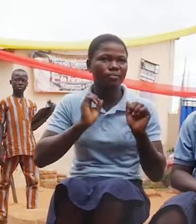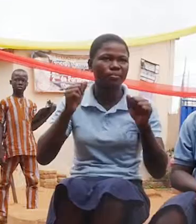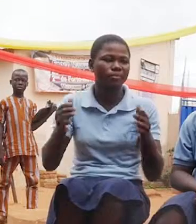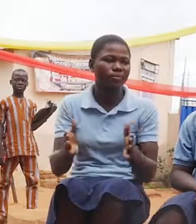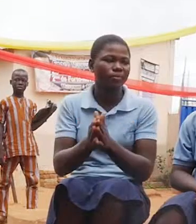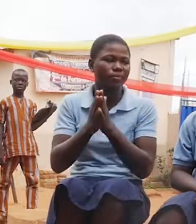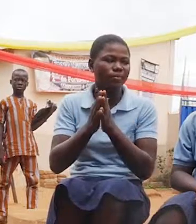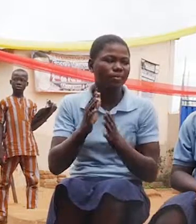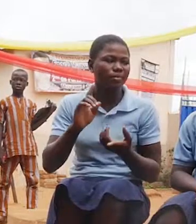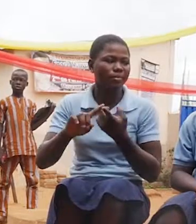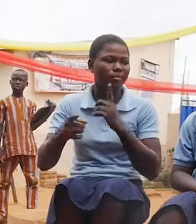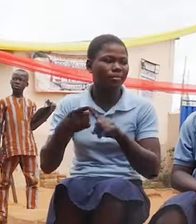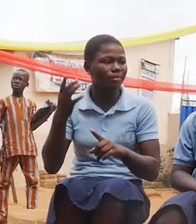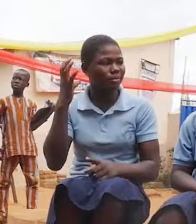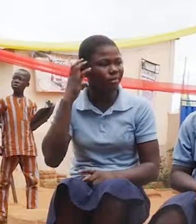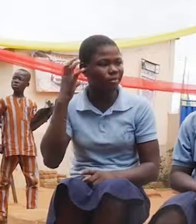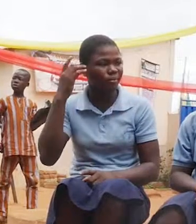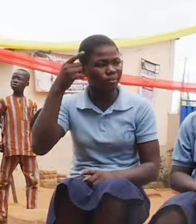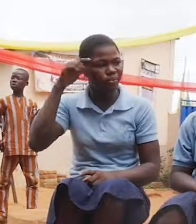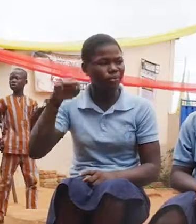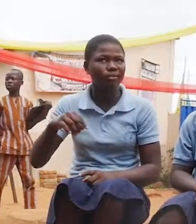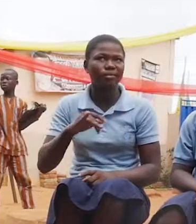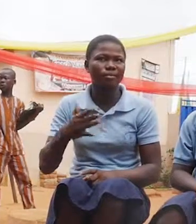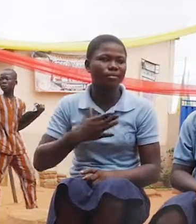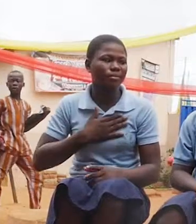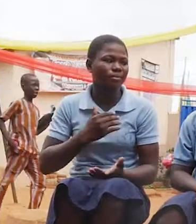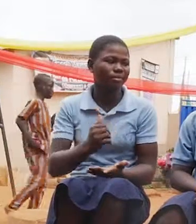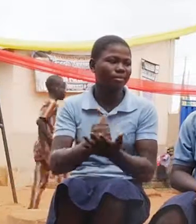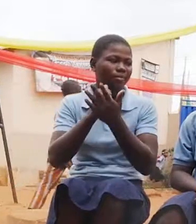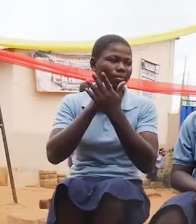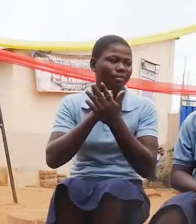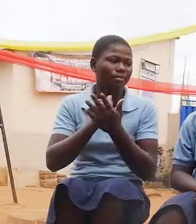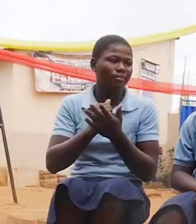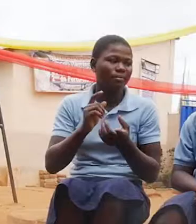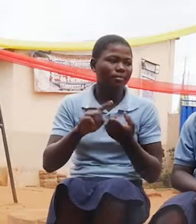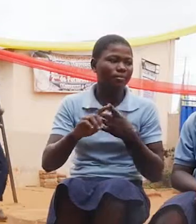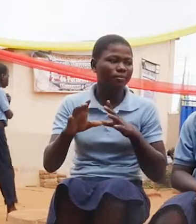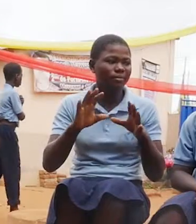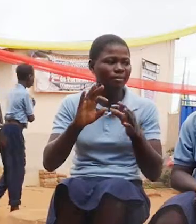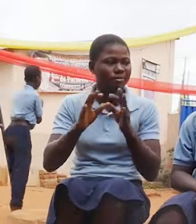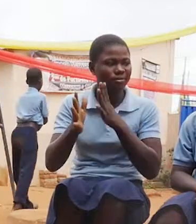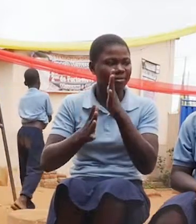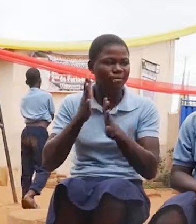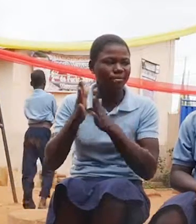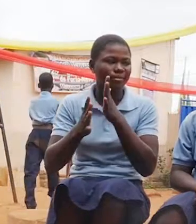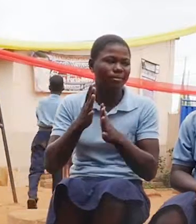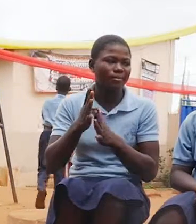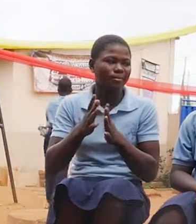lorsque je ne comprends pas, je peux demander aux amis entendants pour qu'ils m'aident à